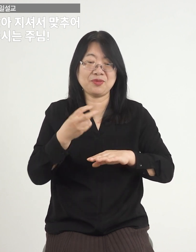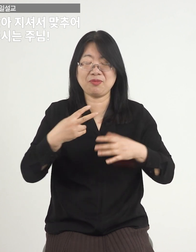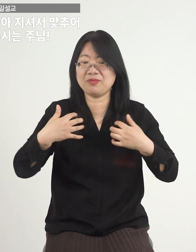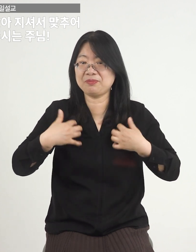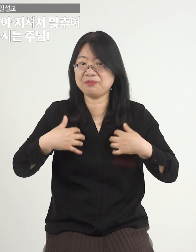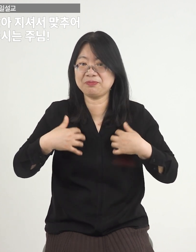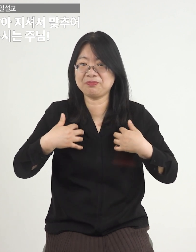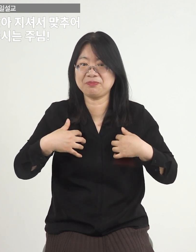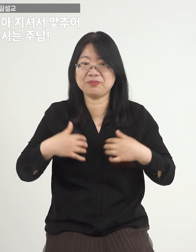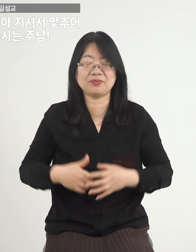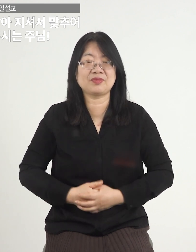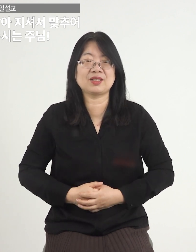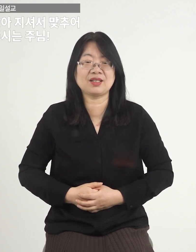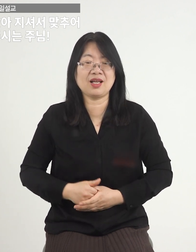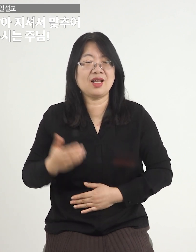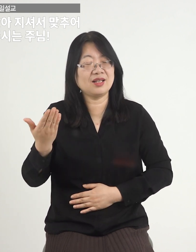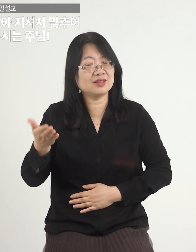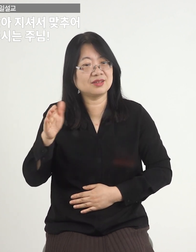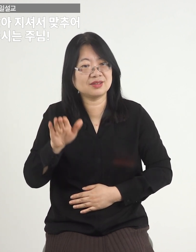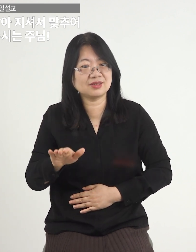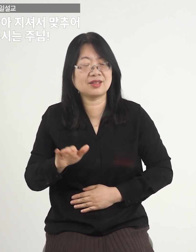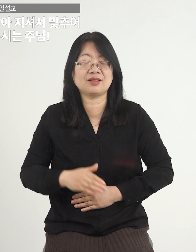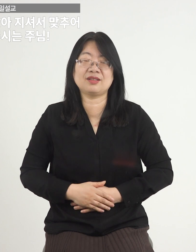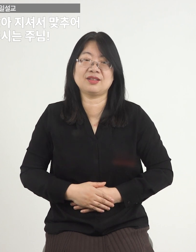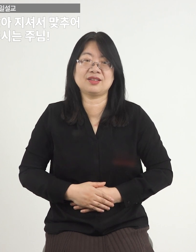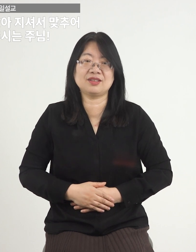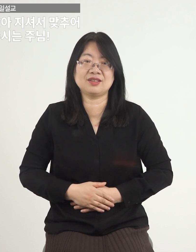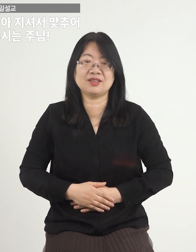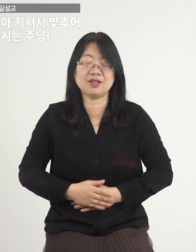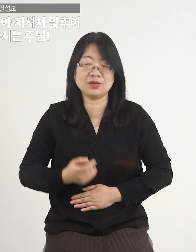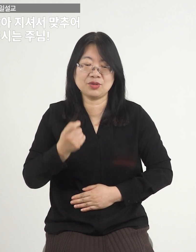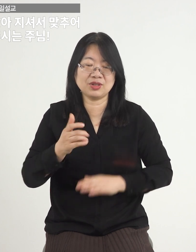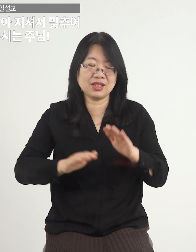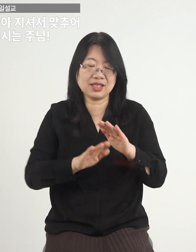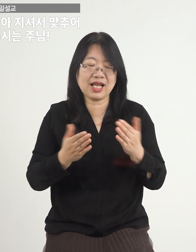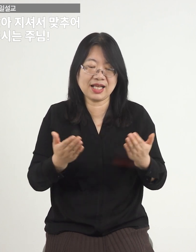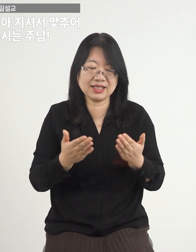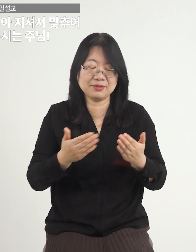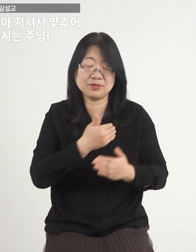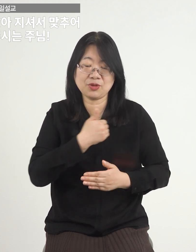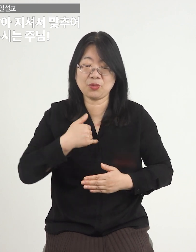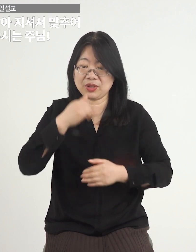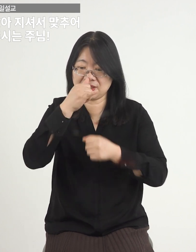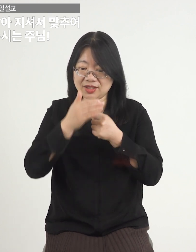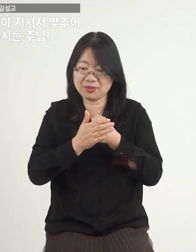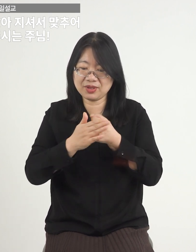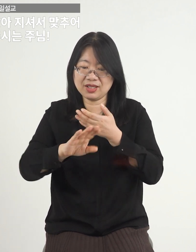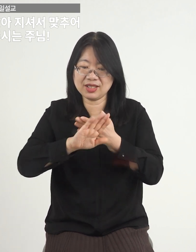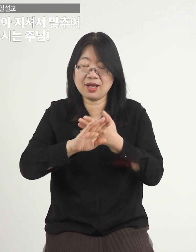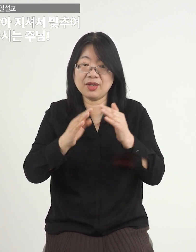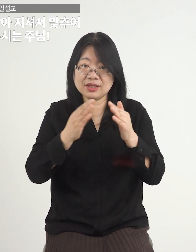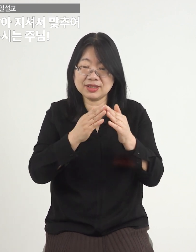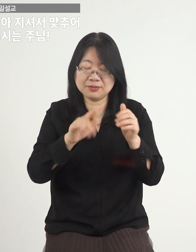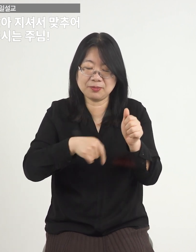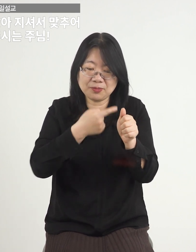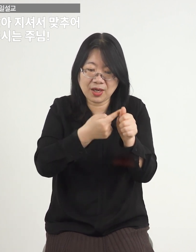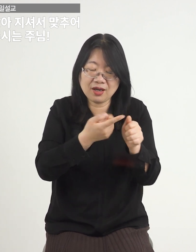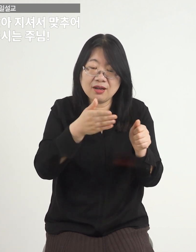기뻤어요. 그런데 조금 살림이 여유가 생겨서 남의 집살이이긴